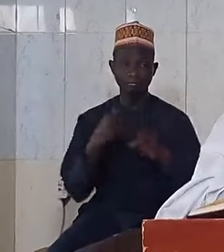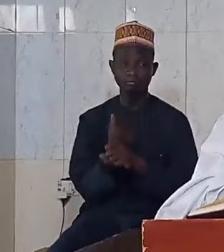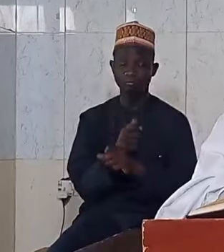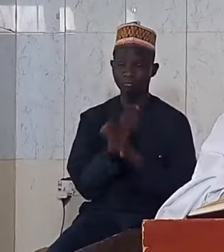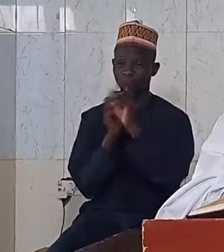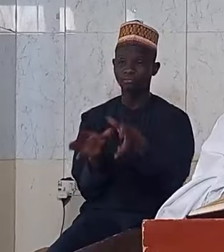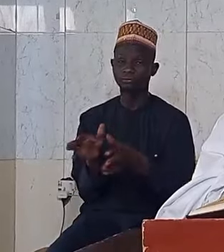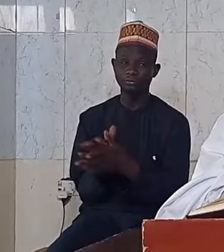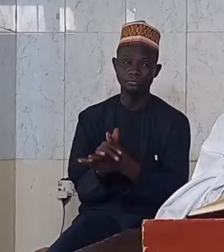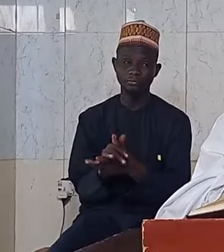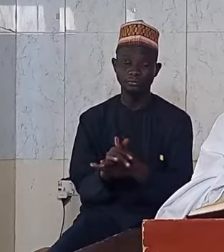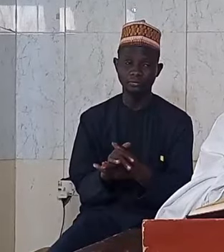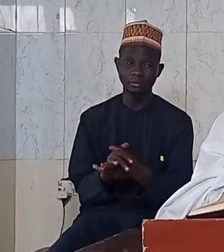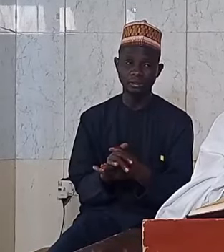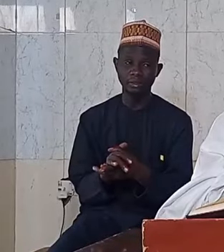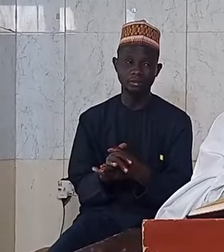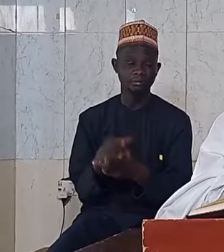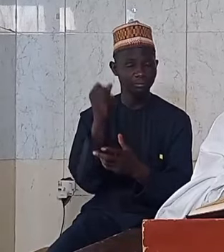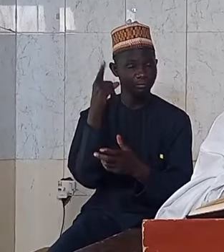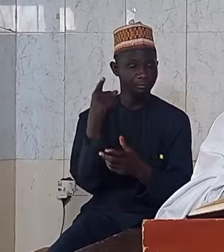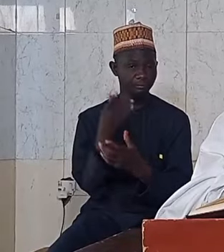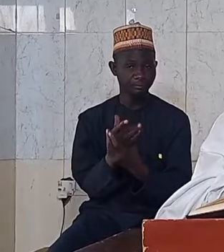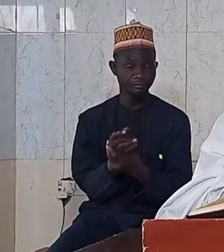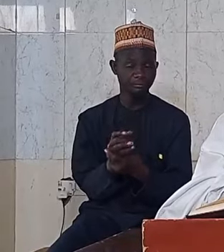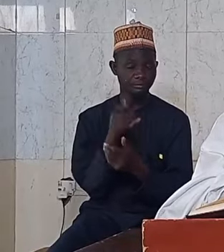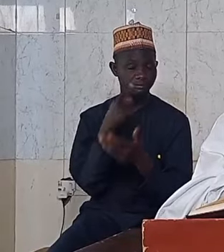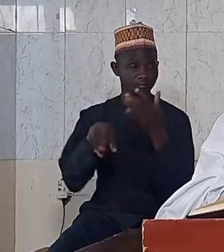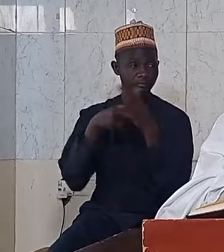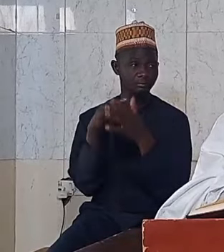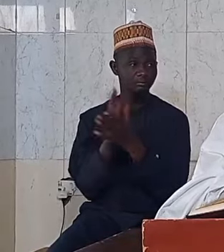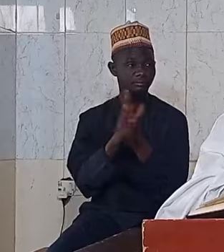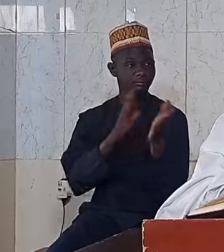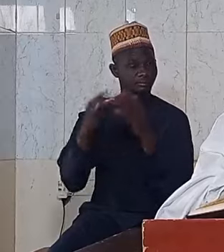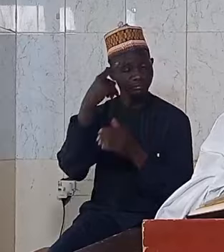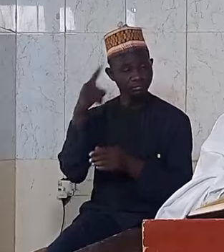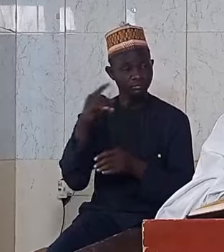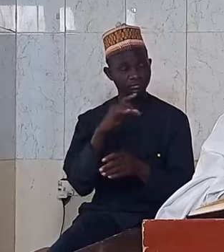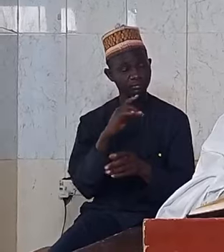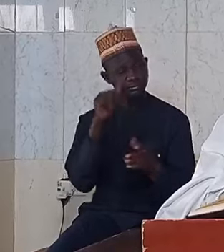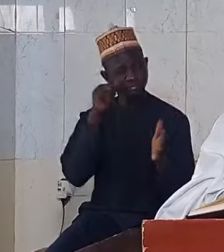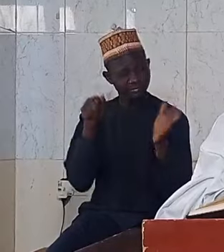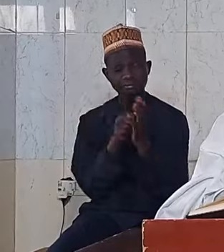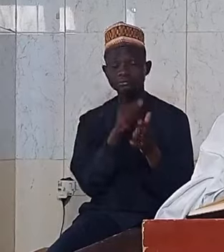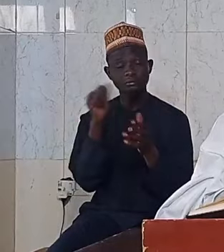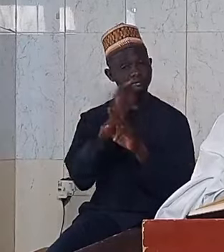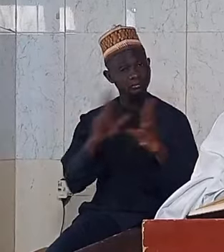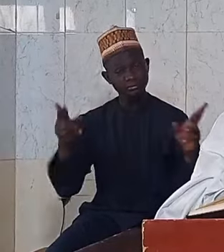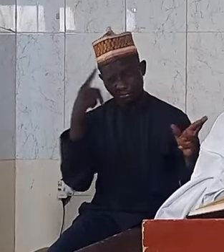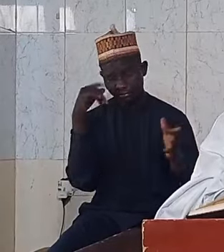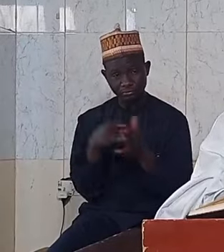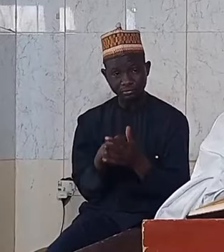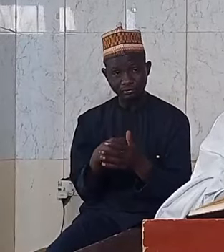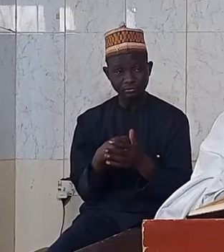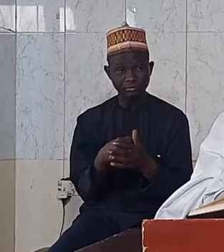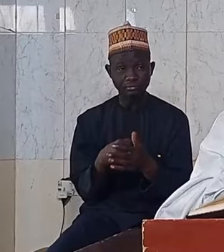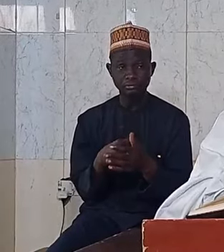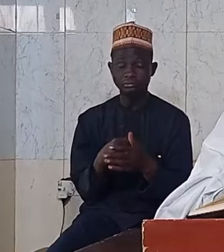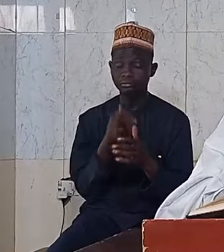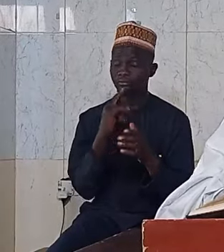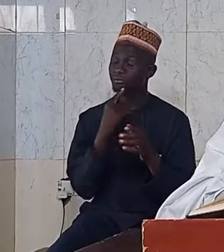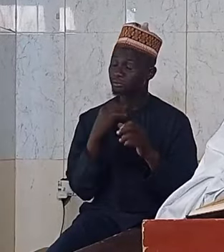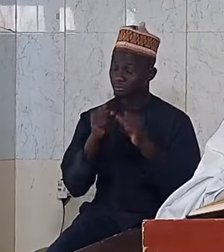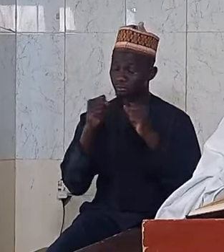zahiri ko ba haka ba ne abin da za a kintso maka ɓoyayye da baka shirya masa ba ya